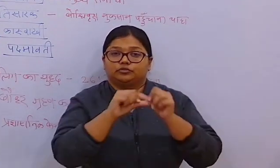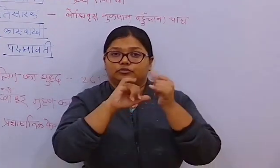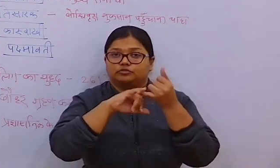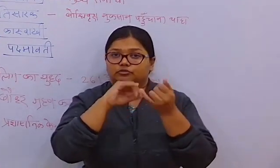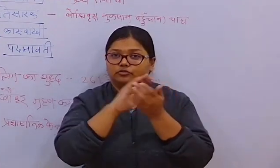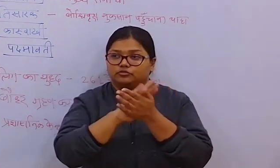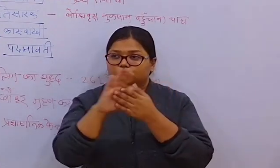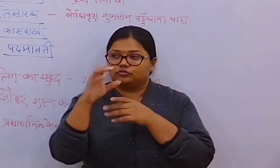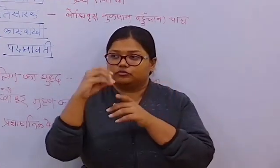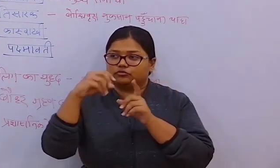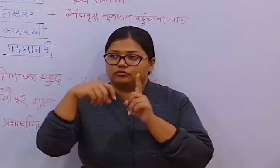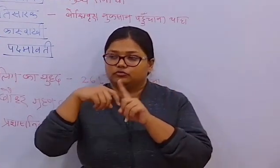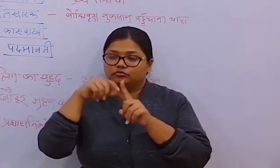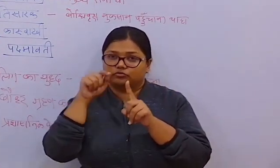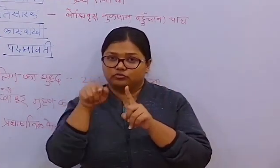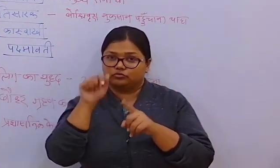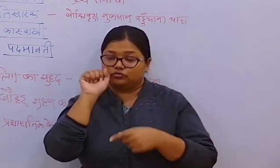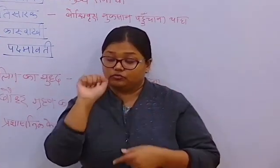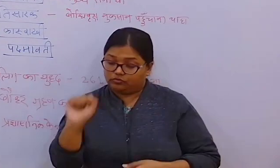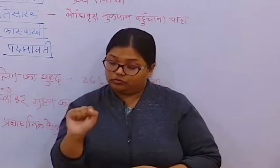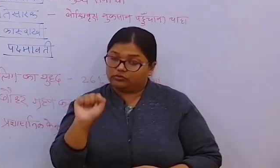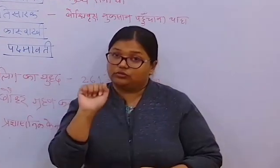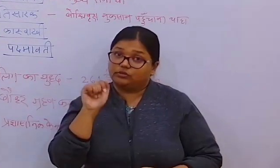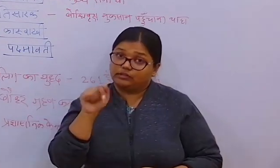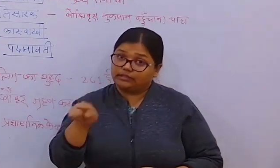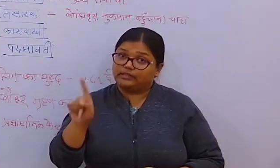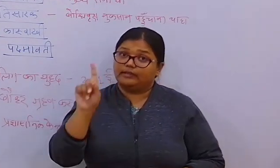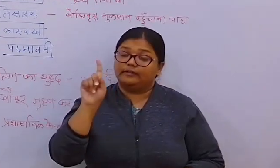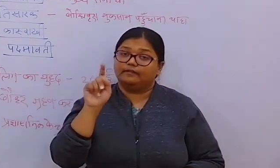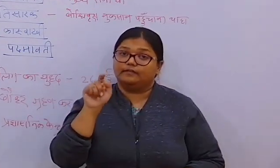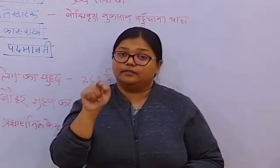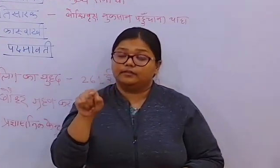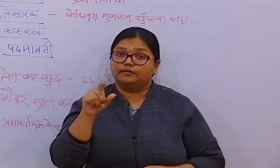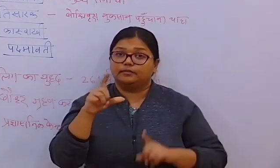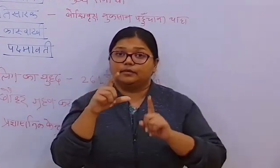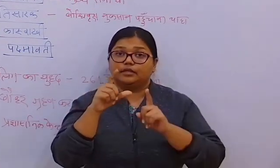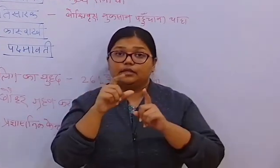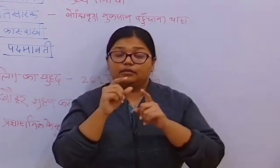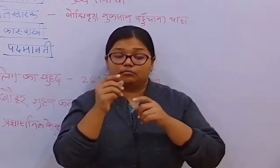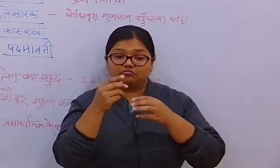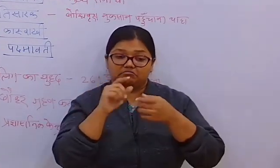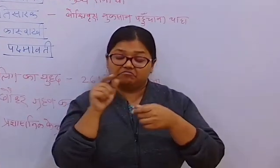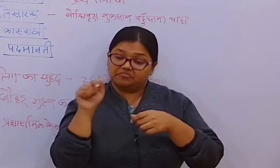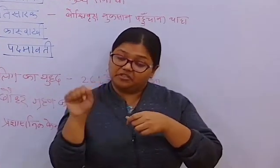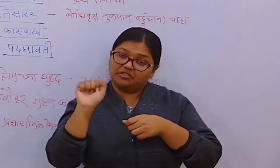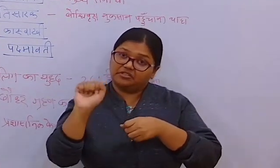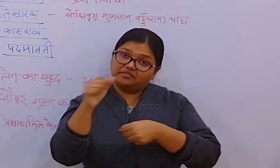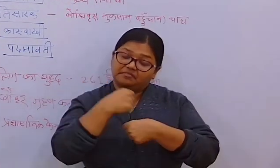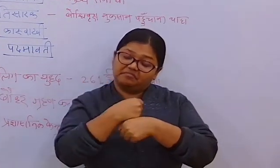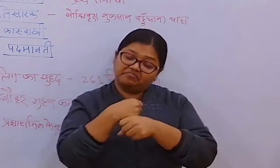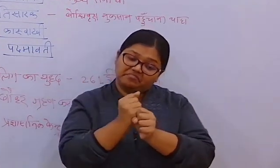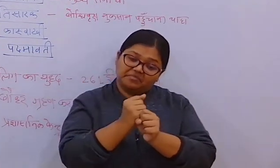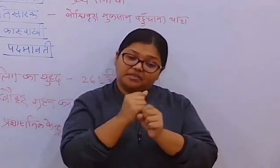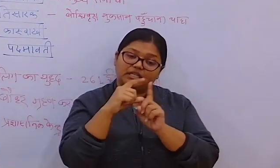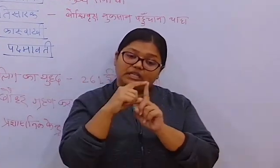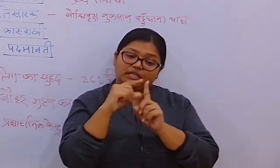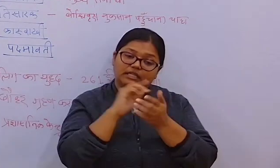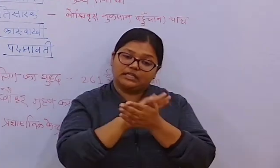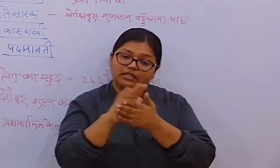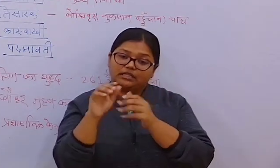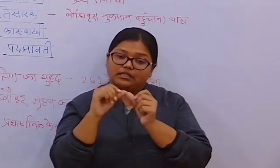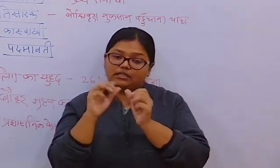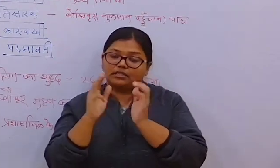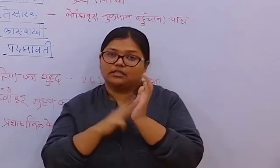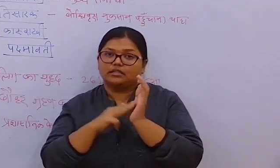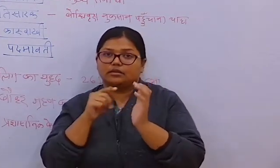जिसमें एक में अशोक खुद पूछते हैं कि धम्म एक्चुअल में है क्या, अशोक खुद पूछते हैं कि धम्म एक्चुअल